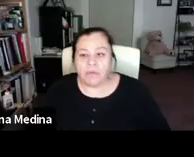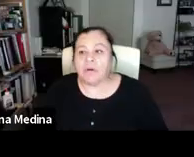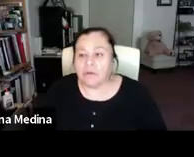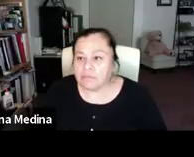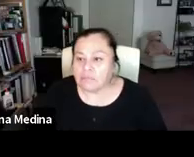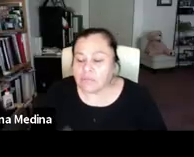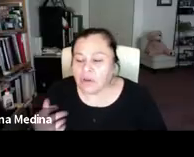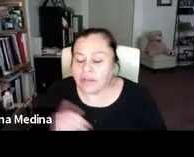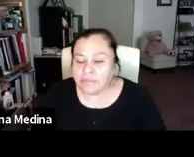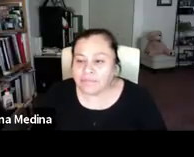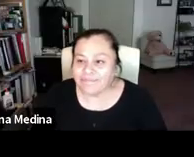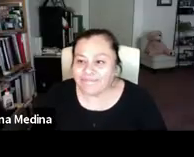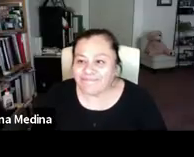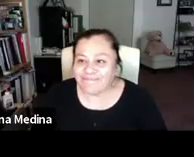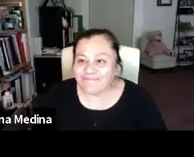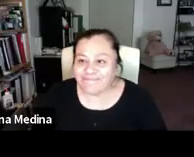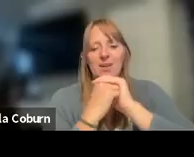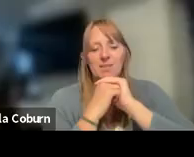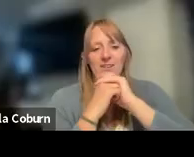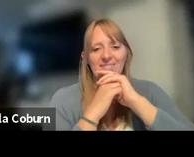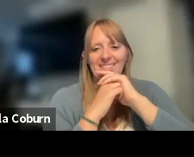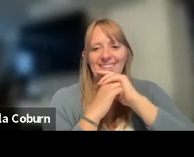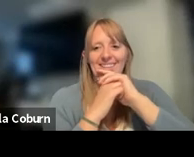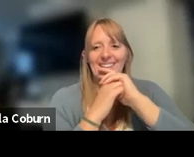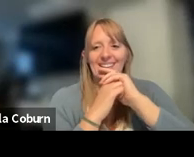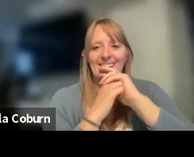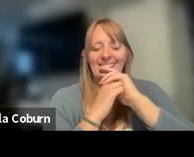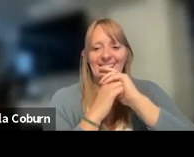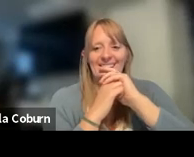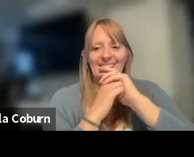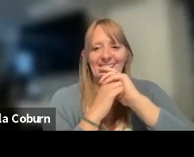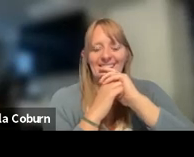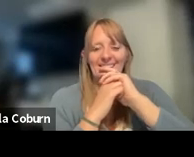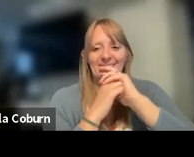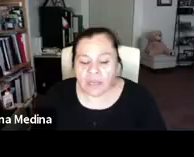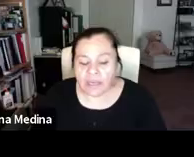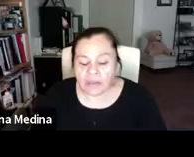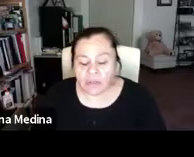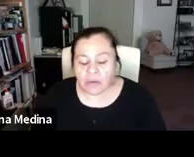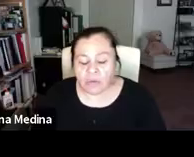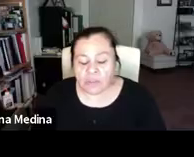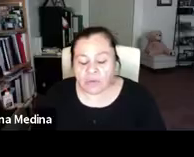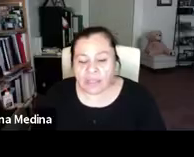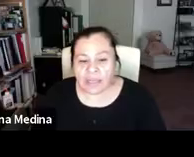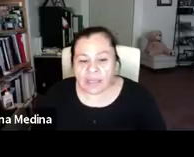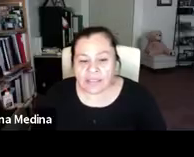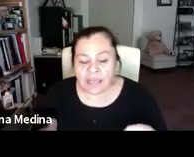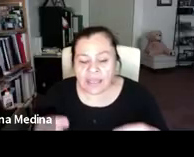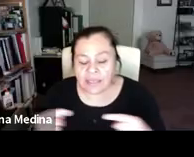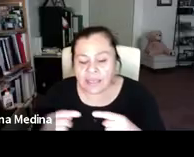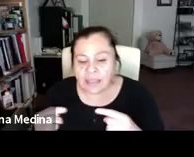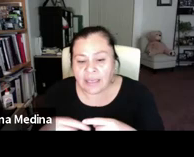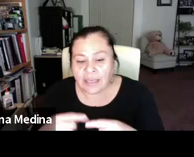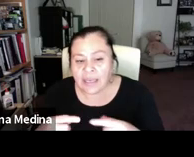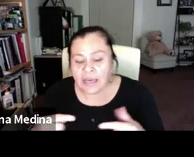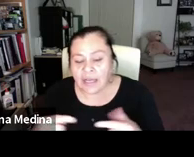ejemplo, go ahead. He would adapt it himself. Sí, por ejemplo, el niño, yo tenía un estudiante que él hacía la